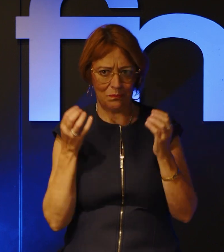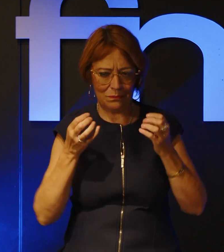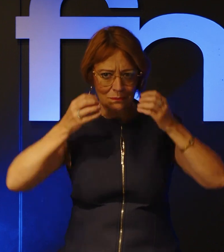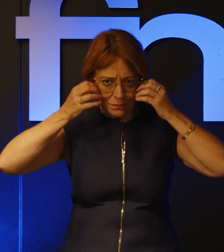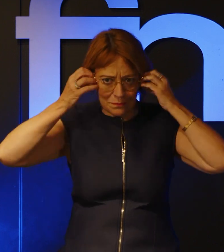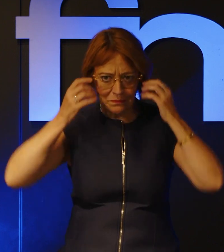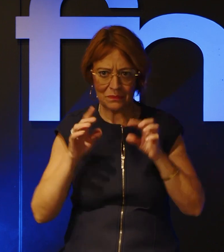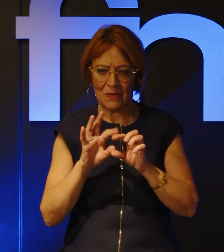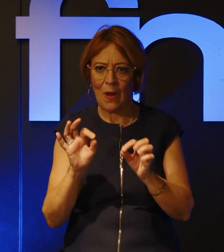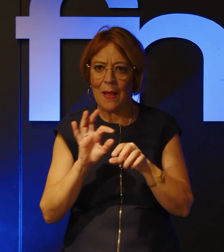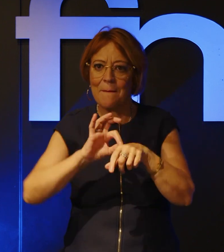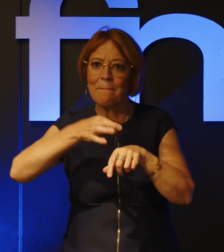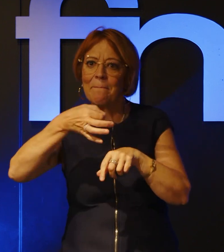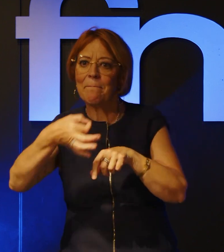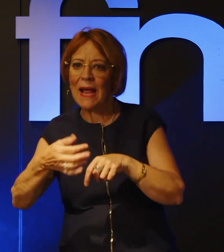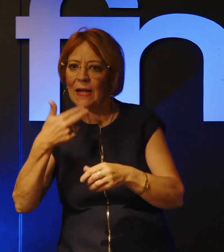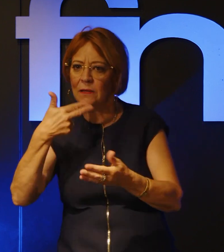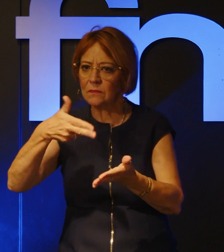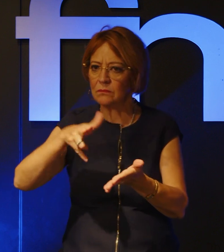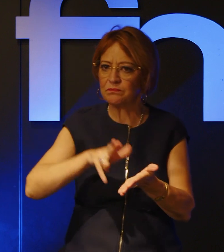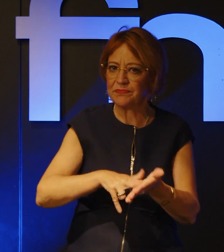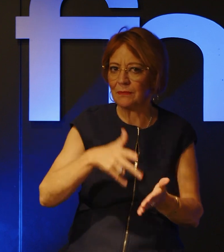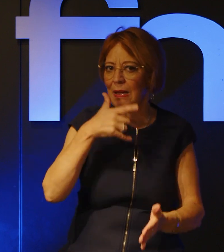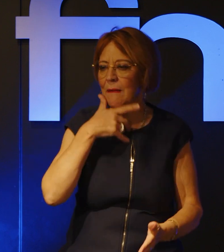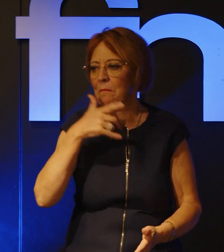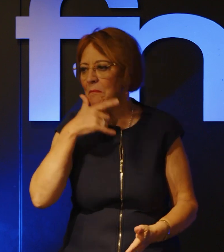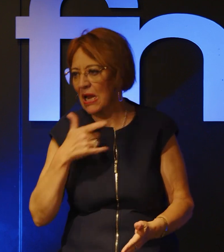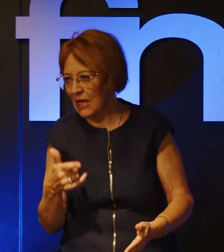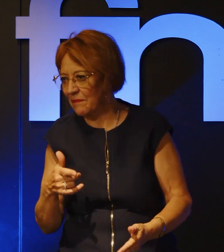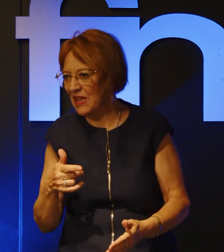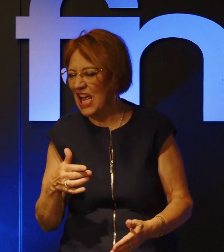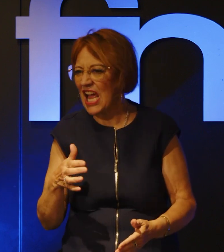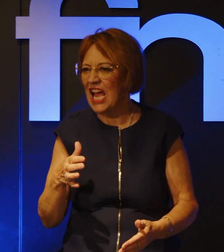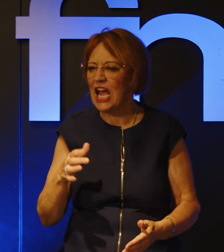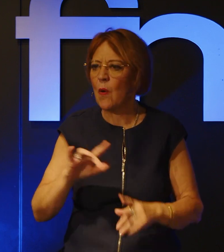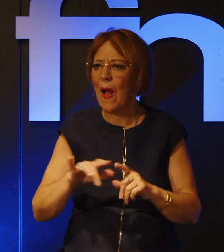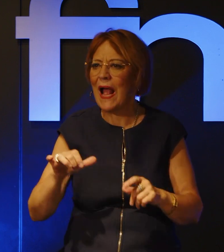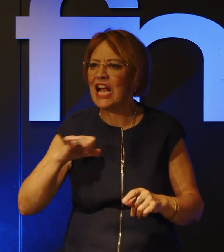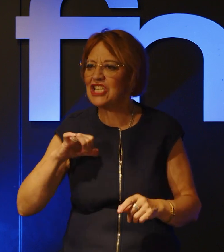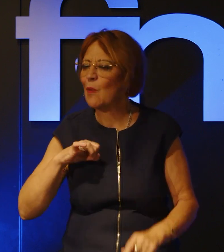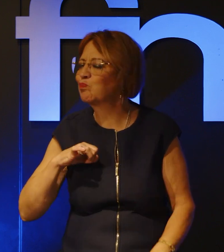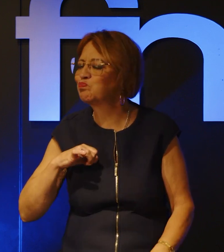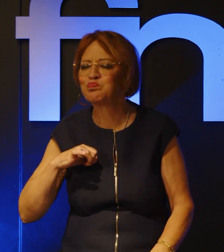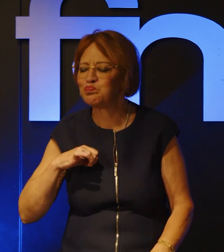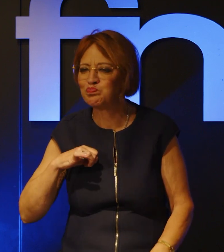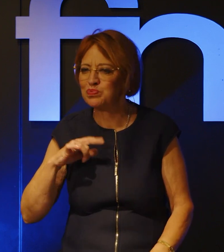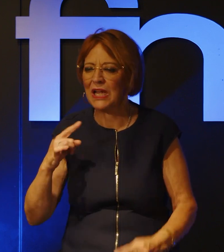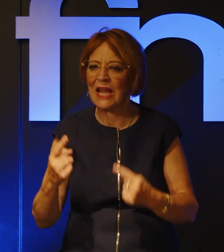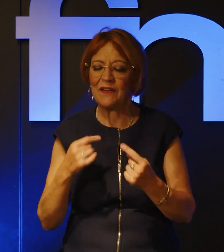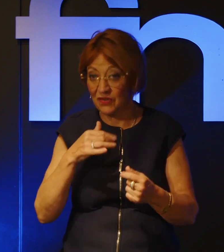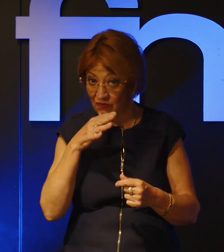de uma pele efetivamente Branca portanto não acastanhada mesmo quando aparecem e muitas vezes quando eu falo nestas